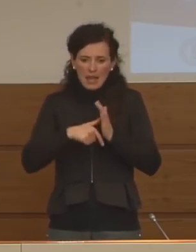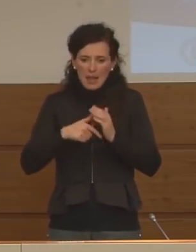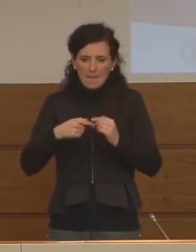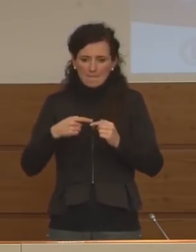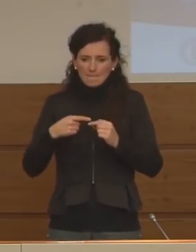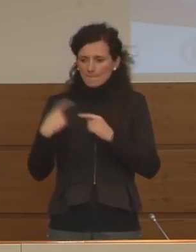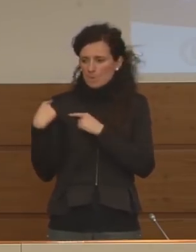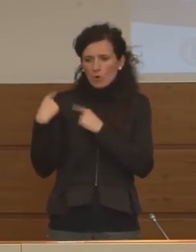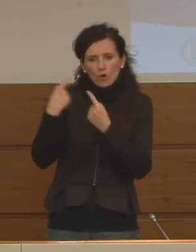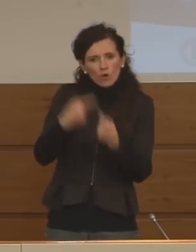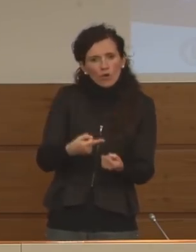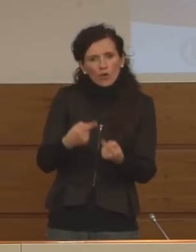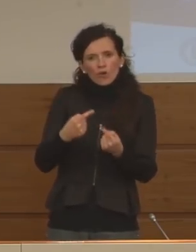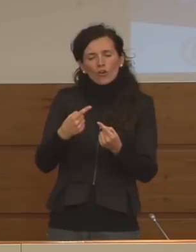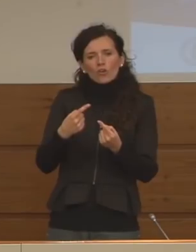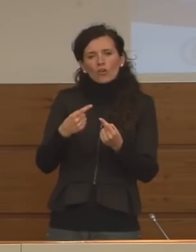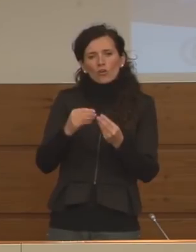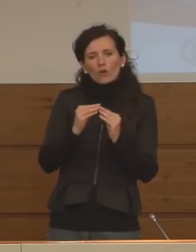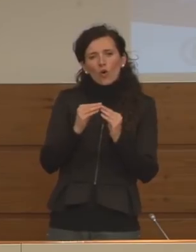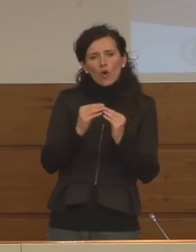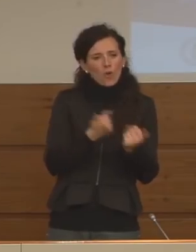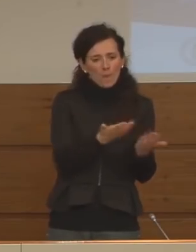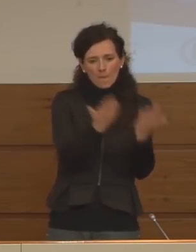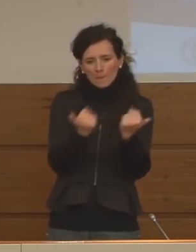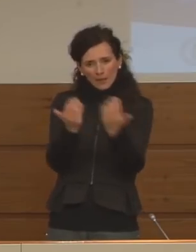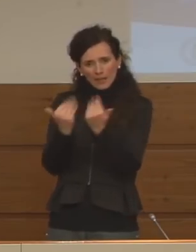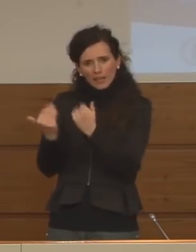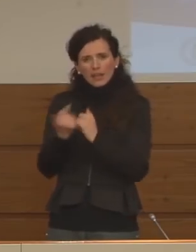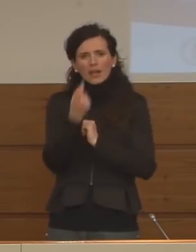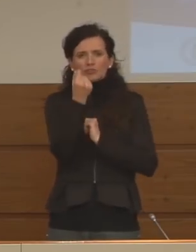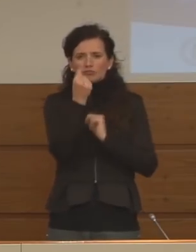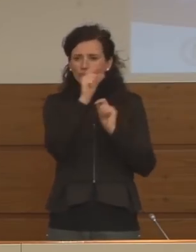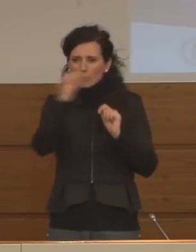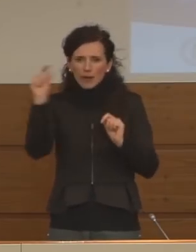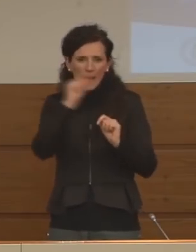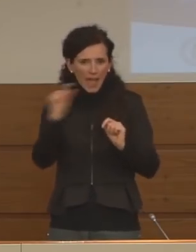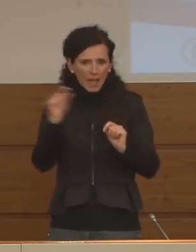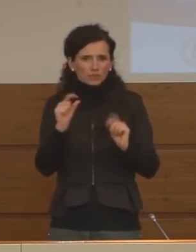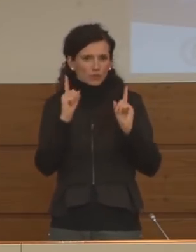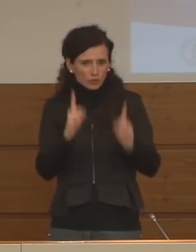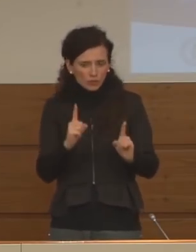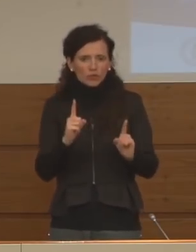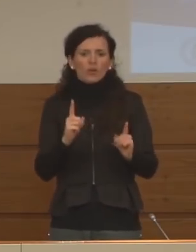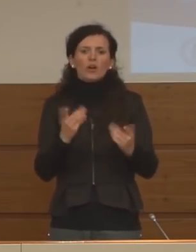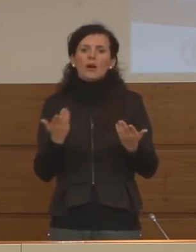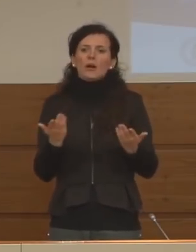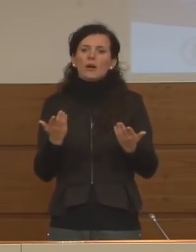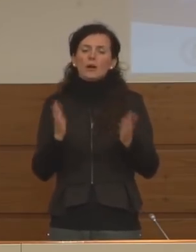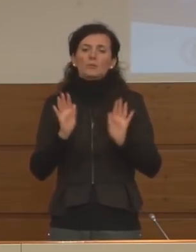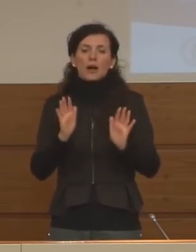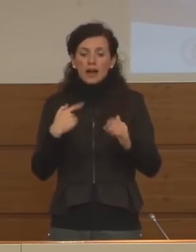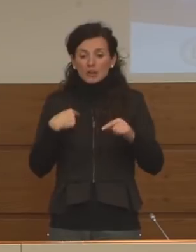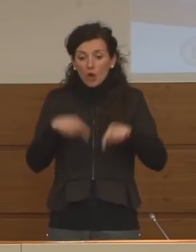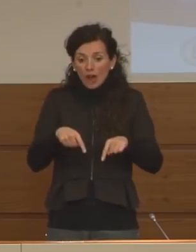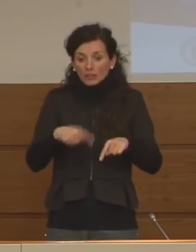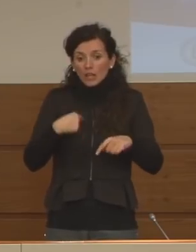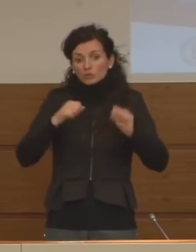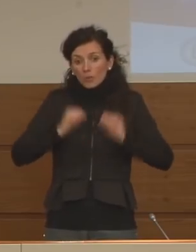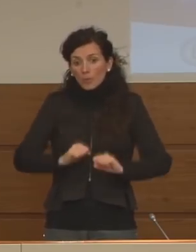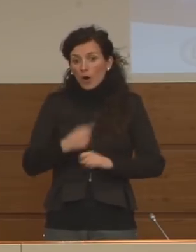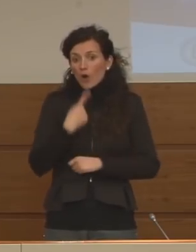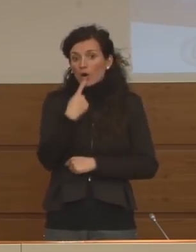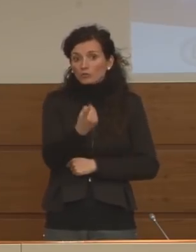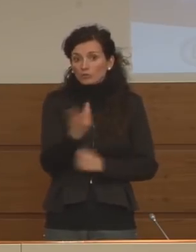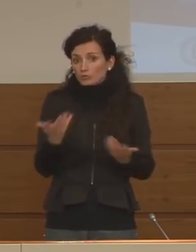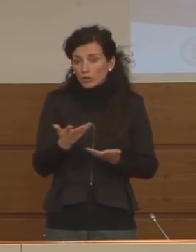delle delle acquisizioni per ora riesco a dirle